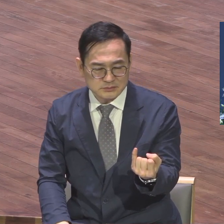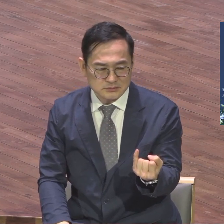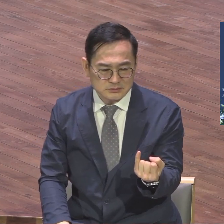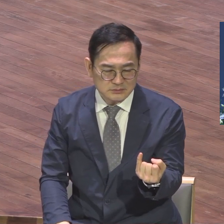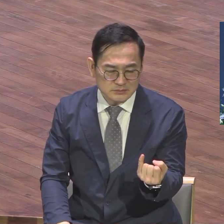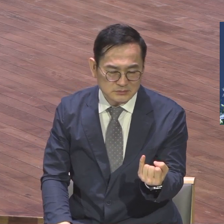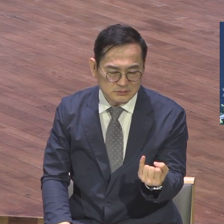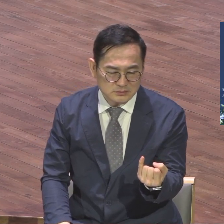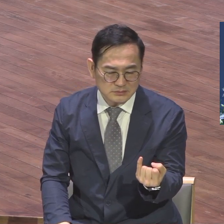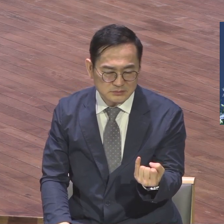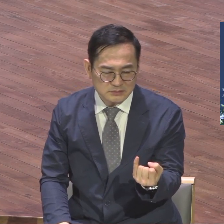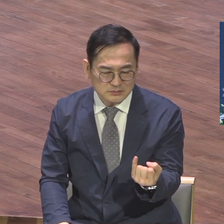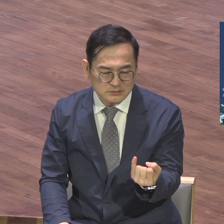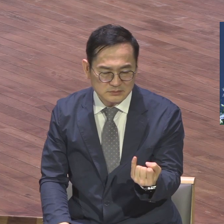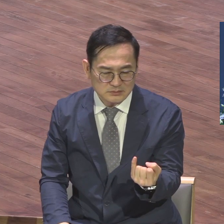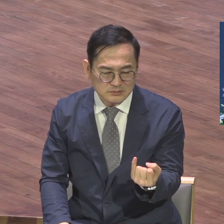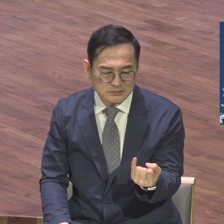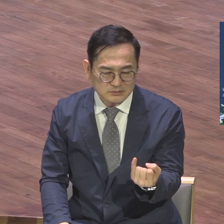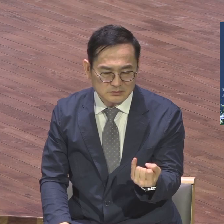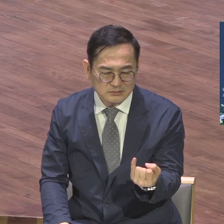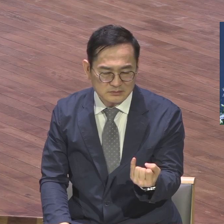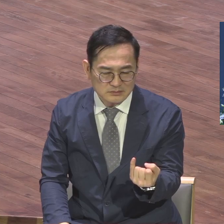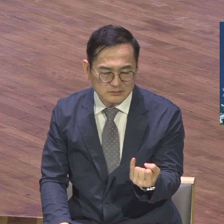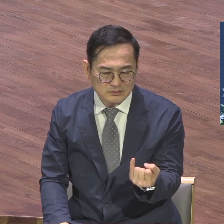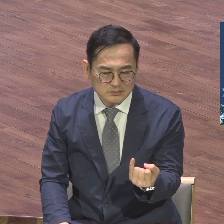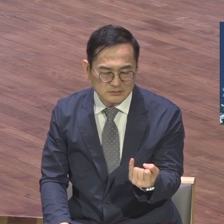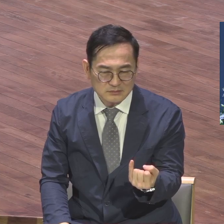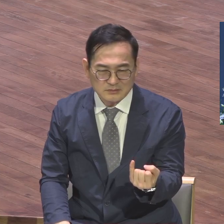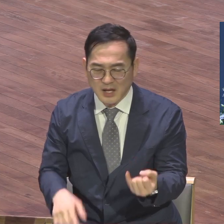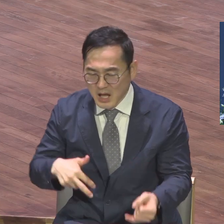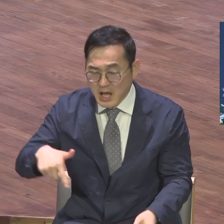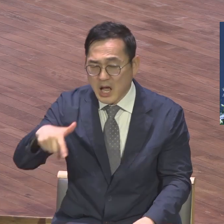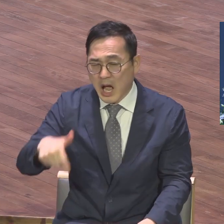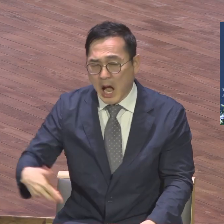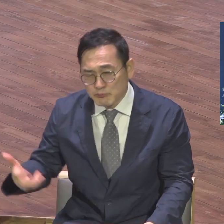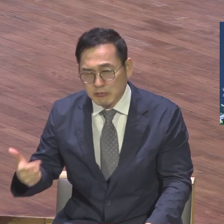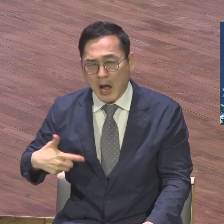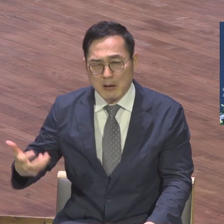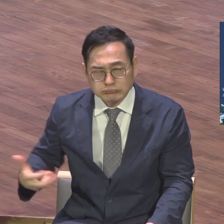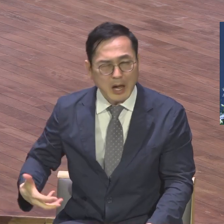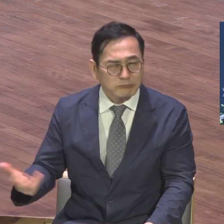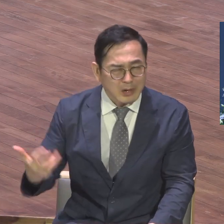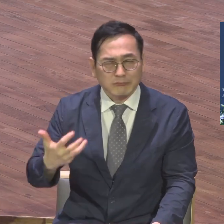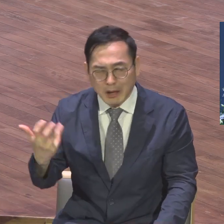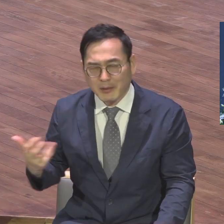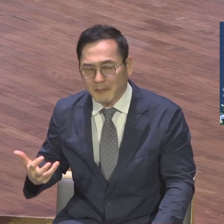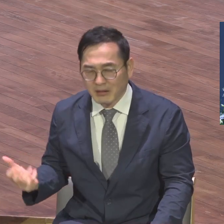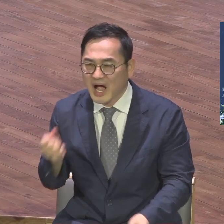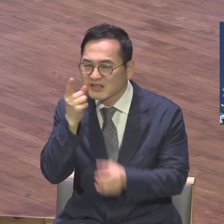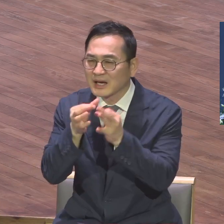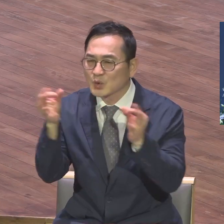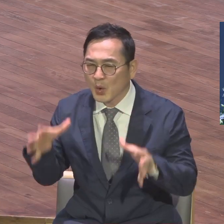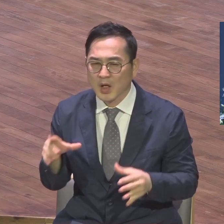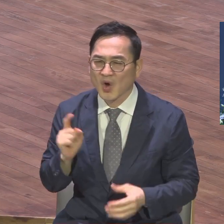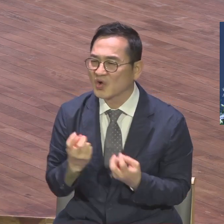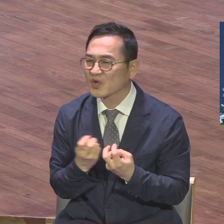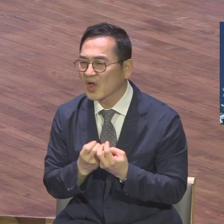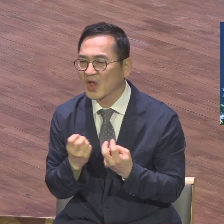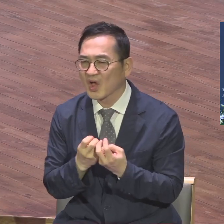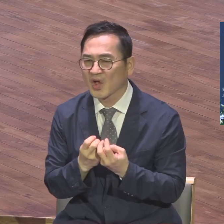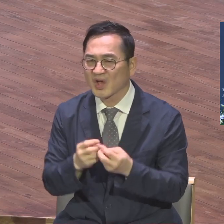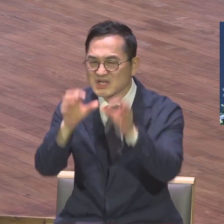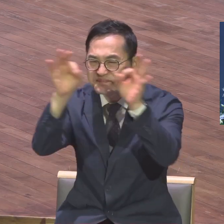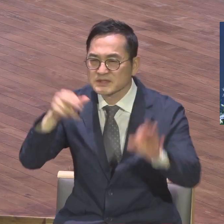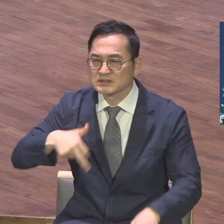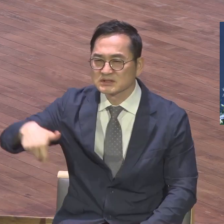않나 한번 해보니까 막 이상하게 막 무릎도 아프고 다리도 아프고 그래서 도저히 한 달 어떻게 10층을